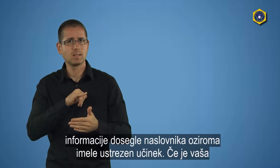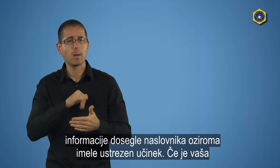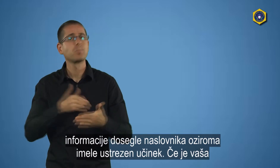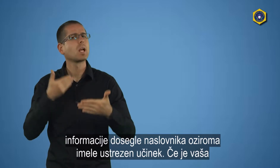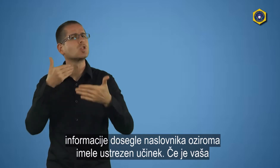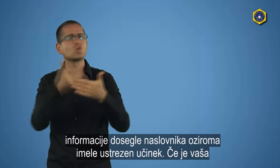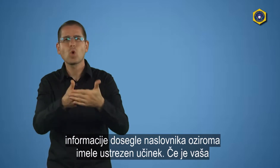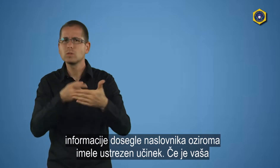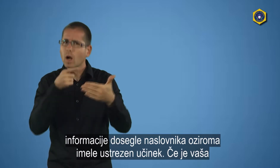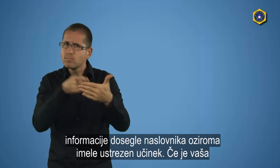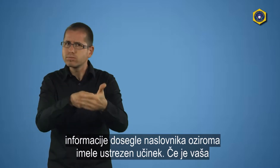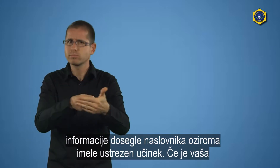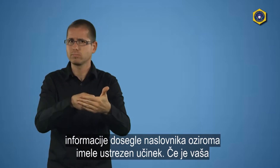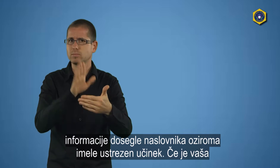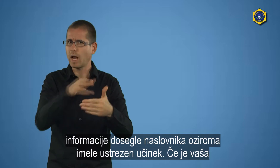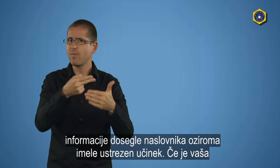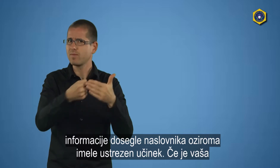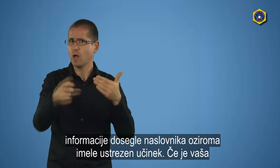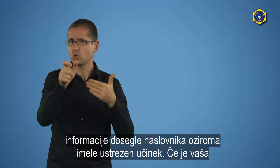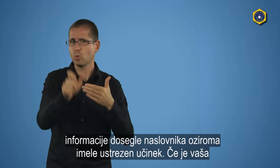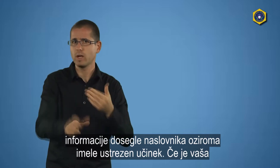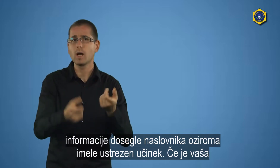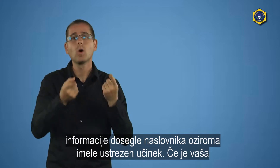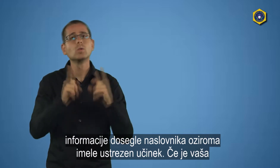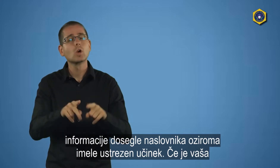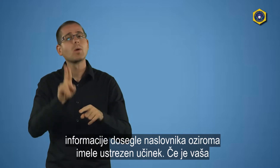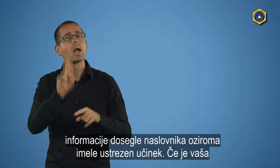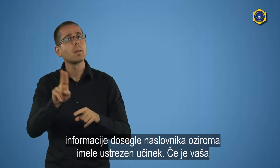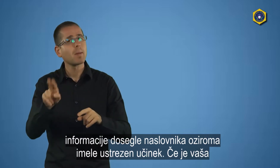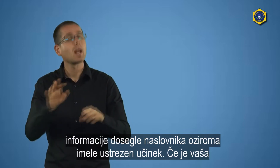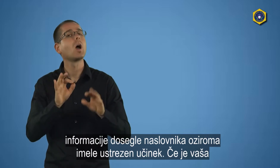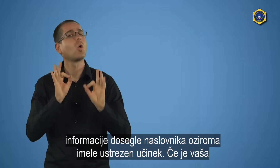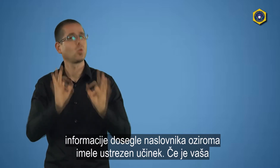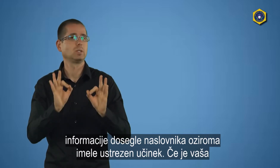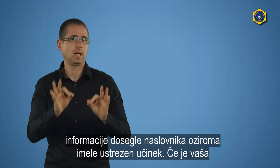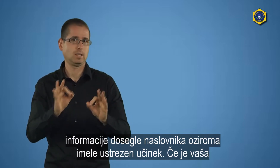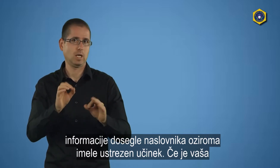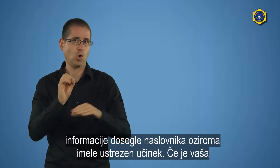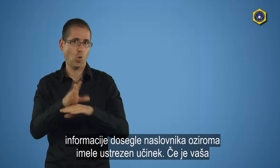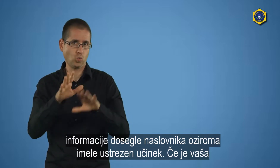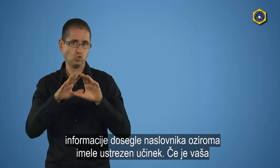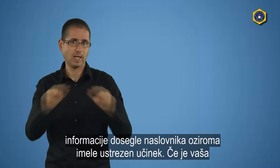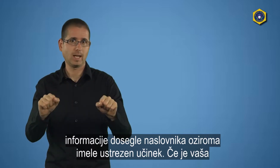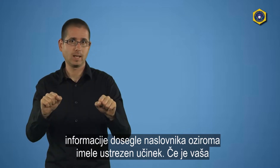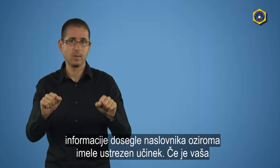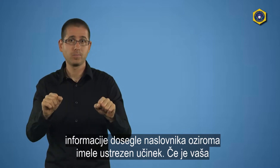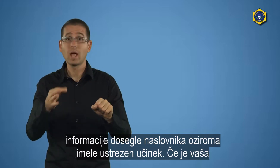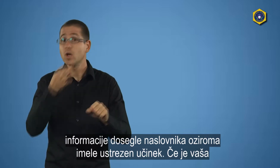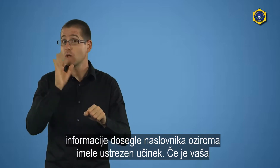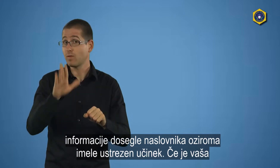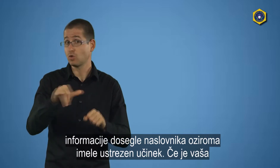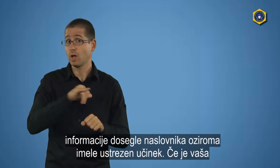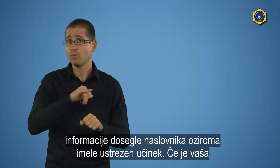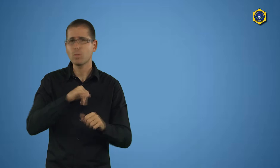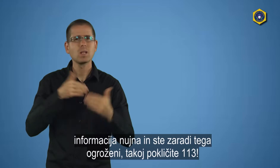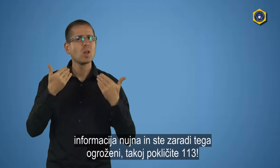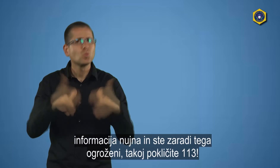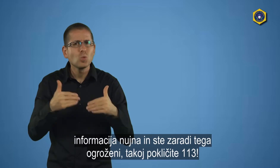dosegle naslovnika oziroma imele ustrezen učinek. Če je vaša